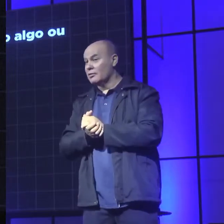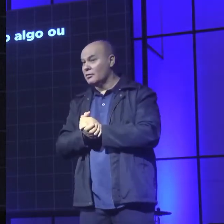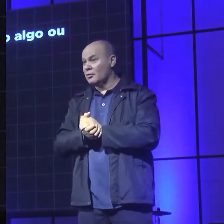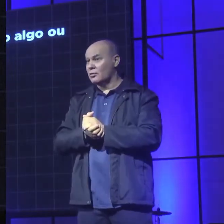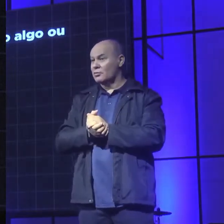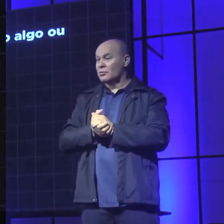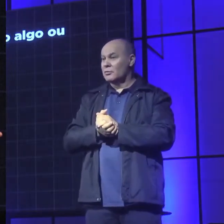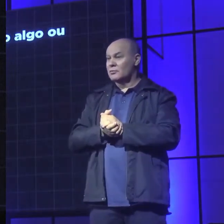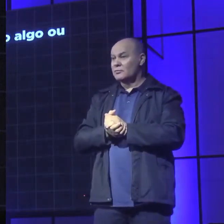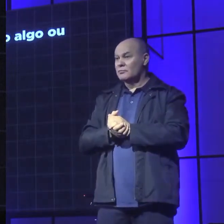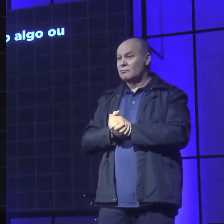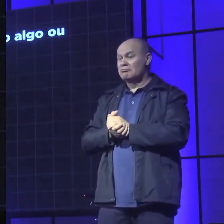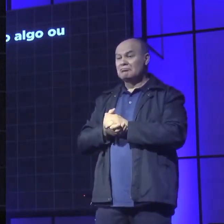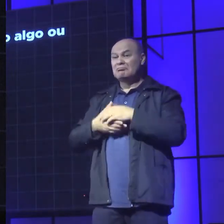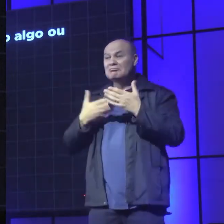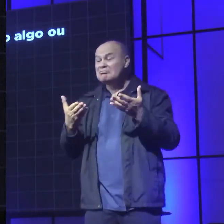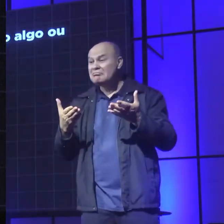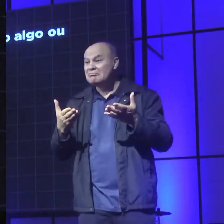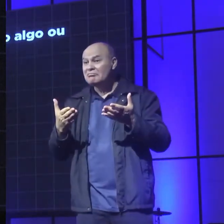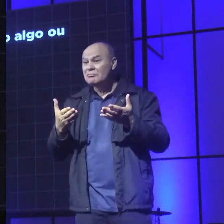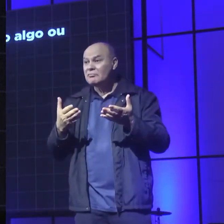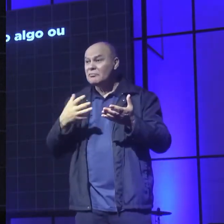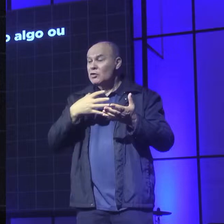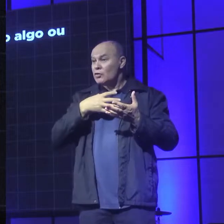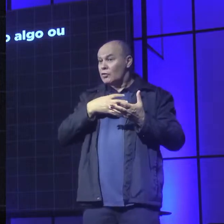filhos precisam é do pai, é da mãe.